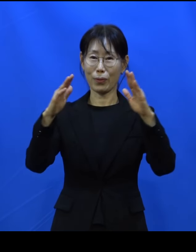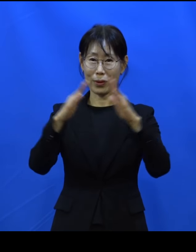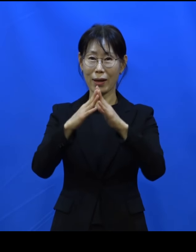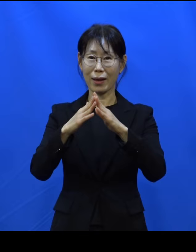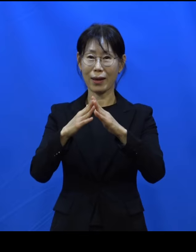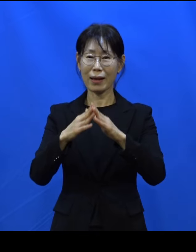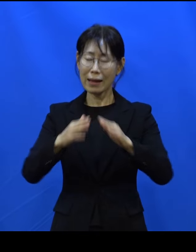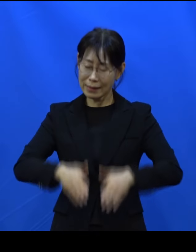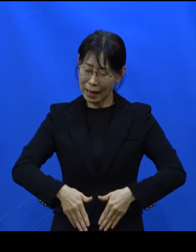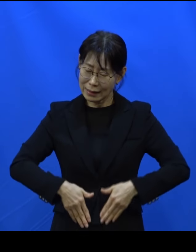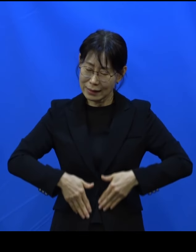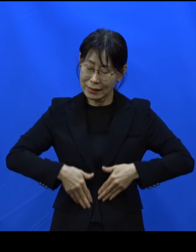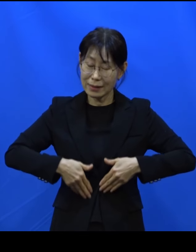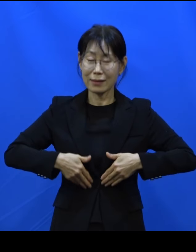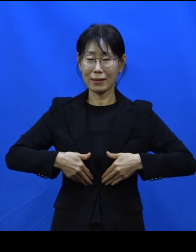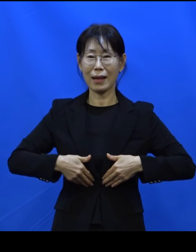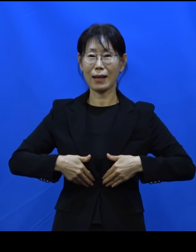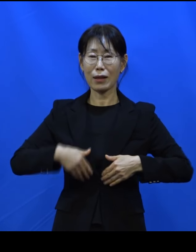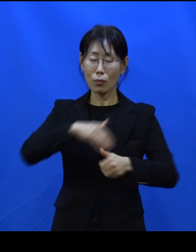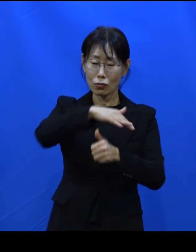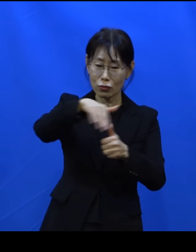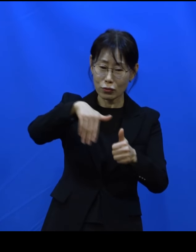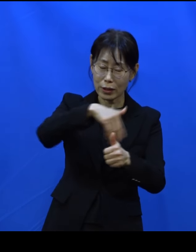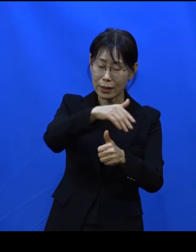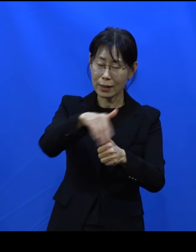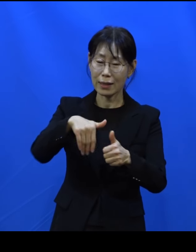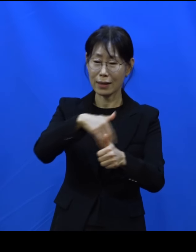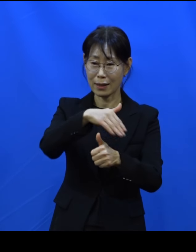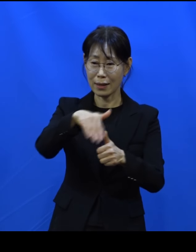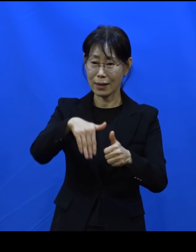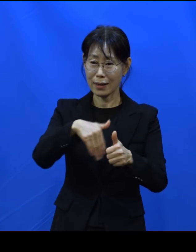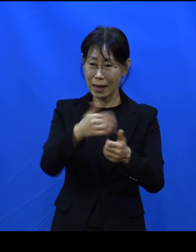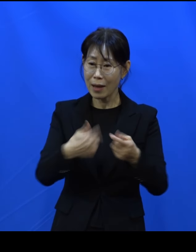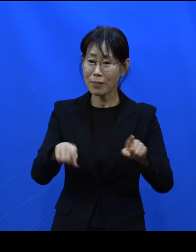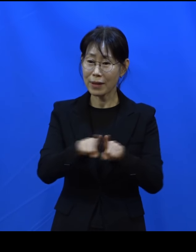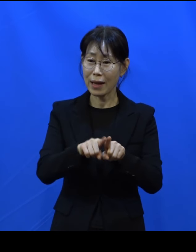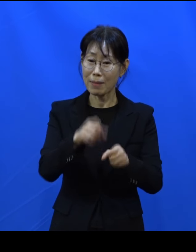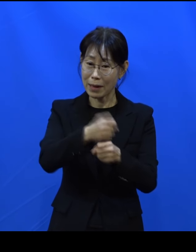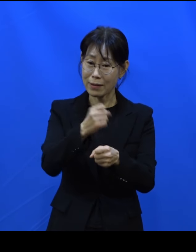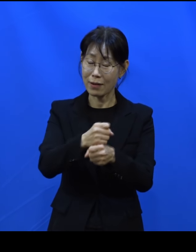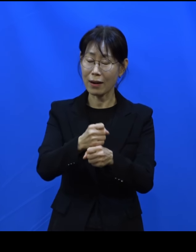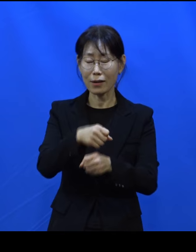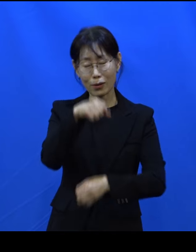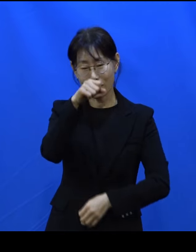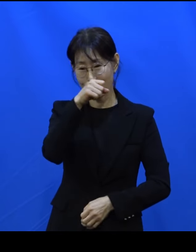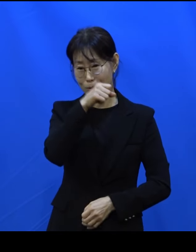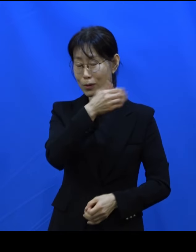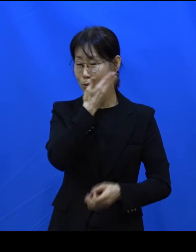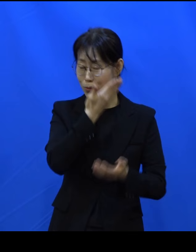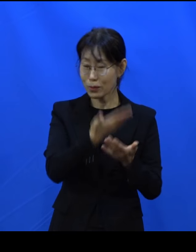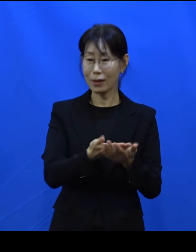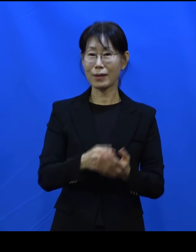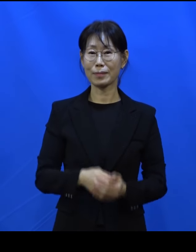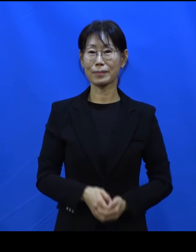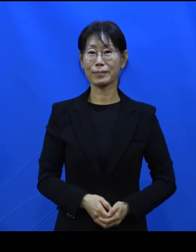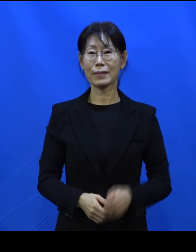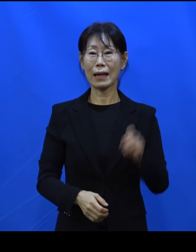온기, 그죠? 그런 걸 느낄 수 있는 거죠. 자, 10절 하에 이 말을 우리가 기억해야 돼.